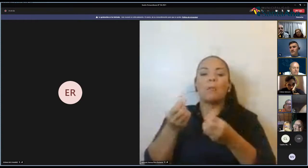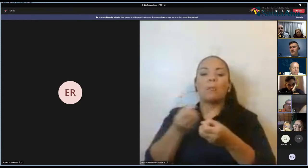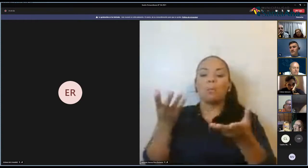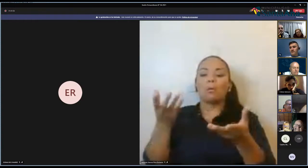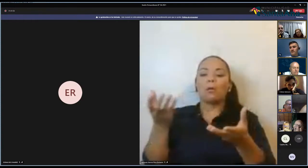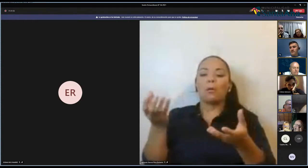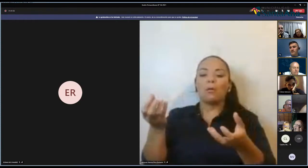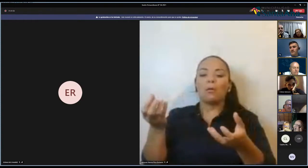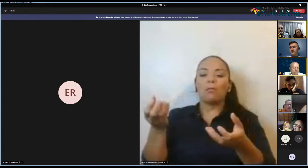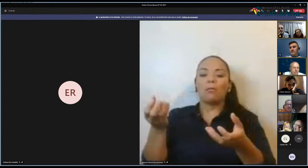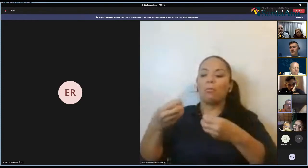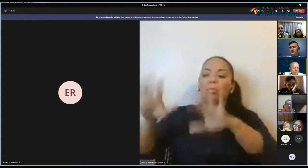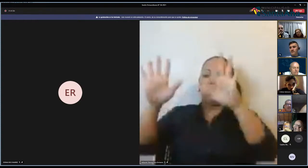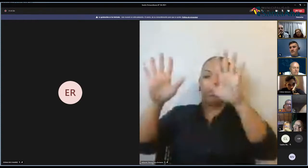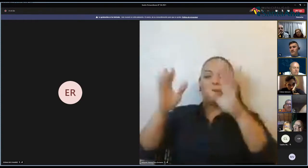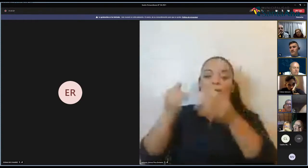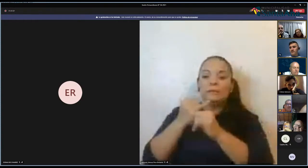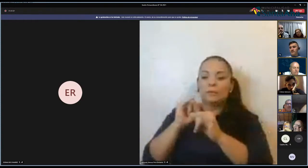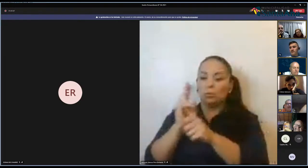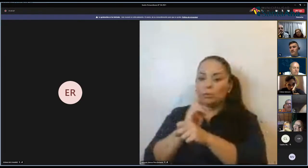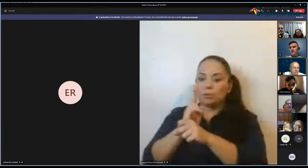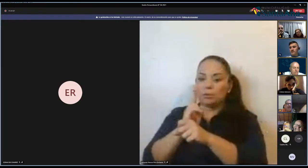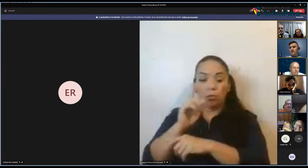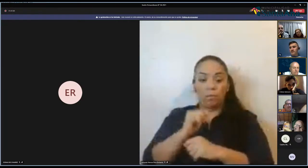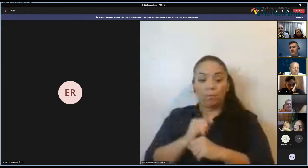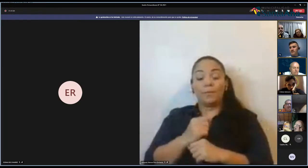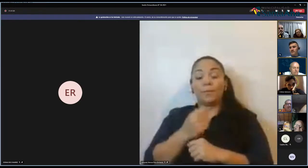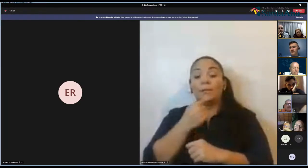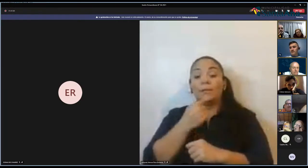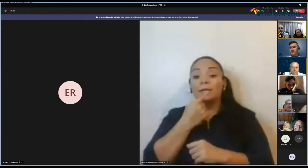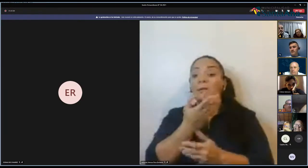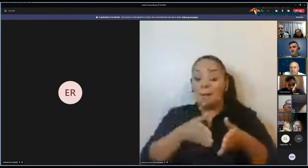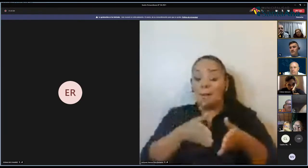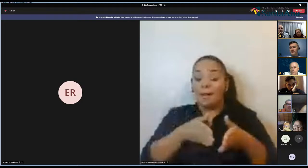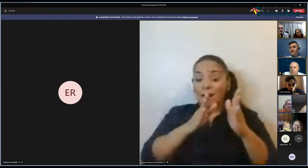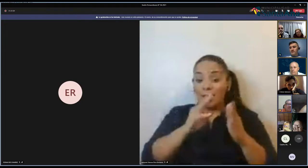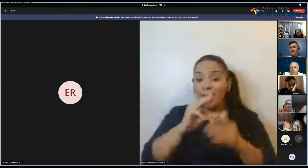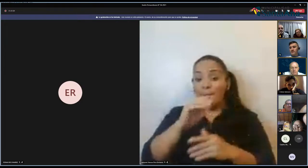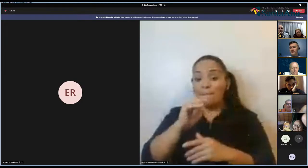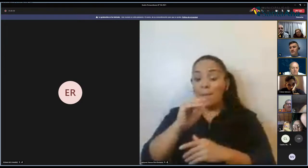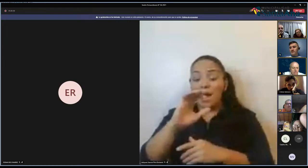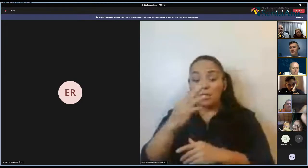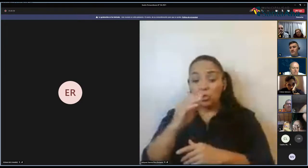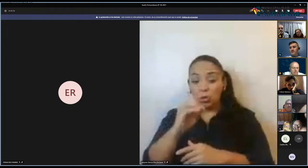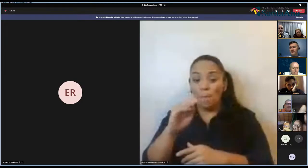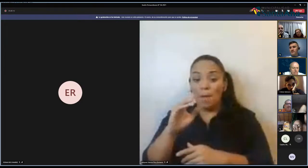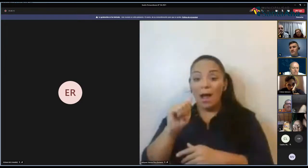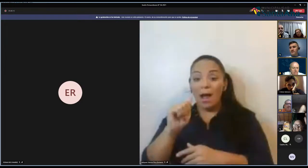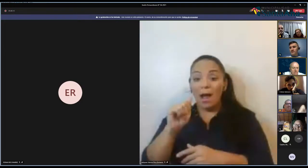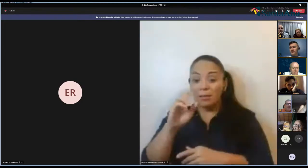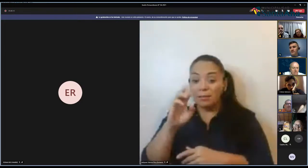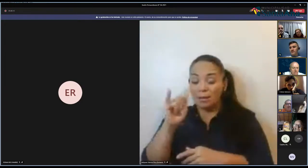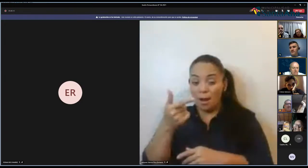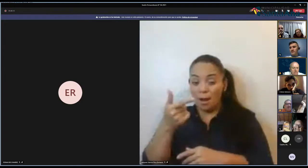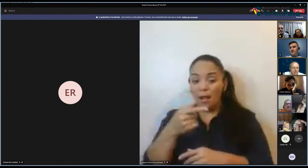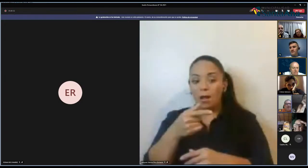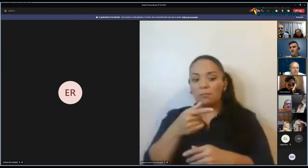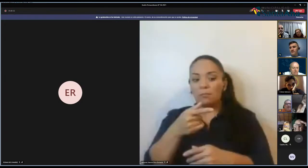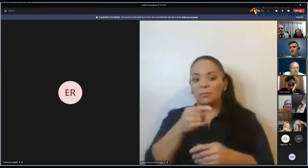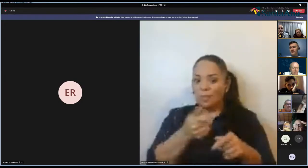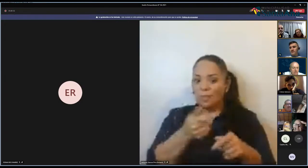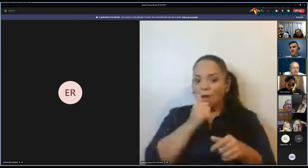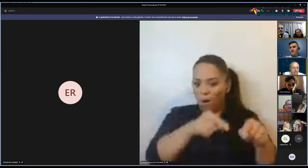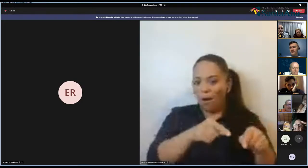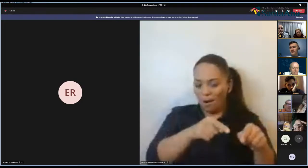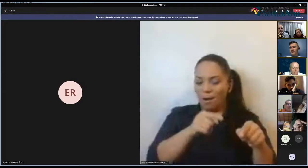utilizar también quiero decirle que la calle macho madrigal recibí muchísimas aguas también no solamente es estos problemas este trabajo